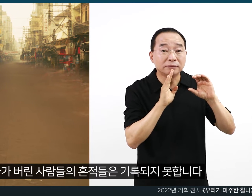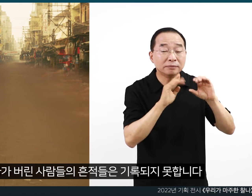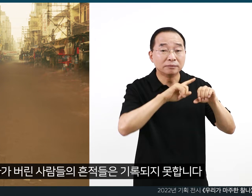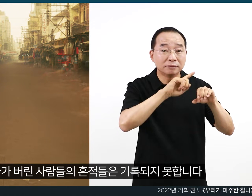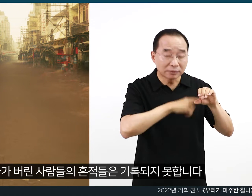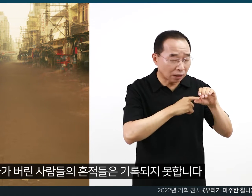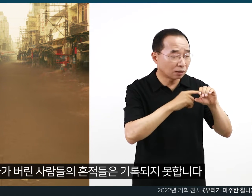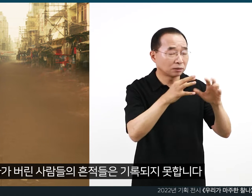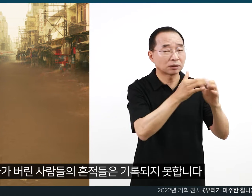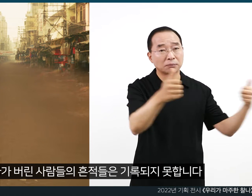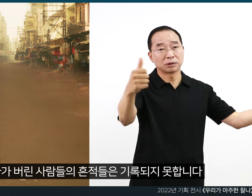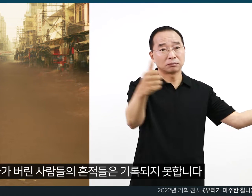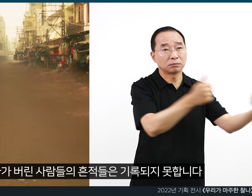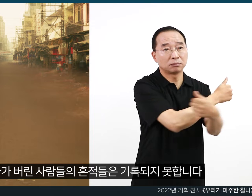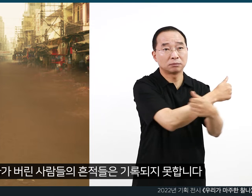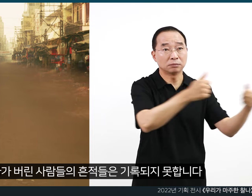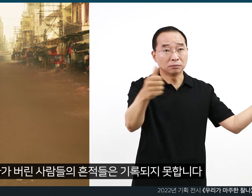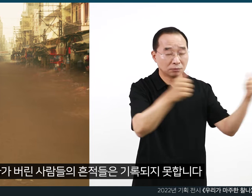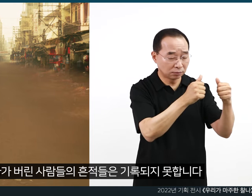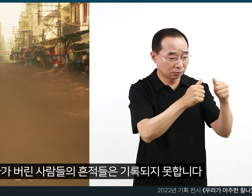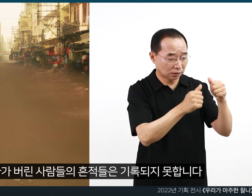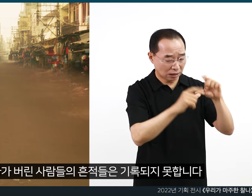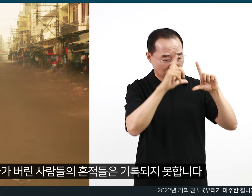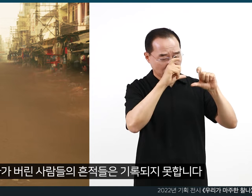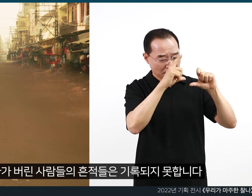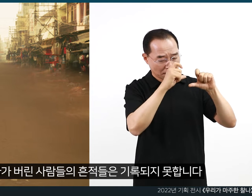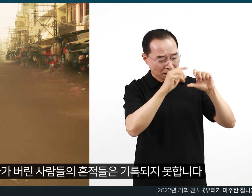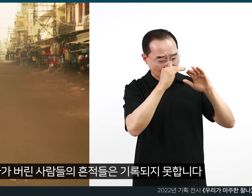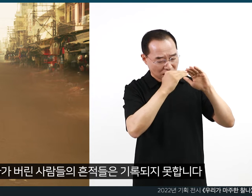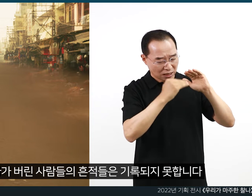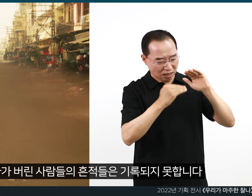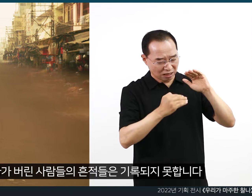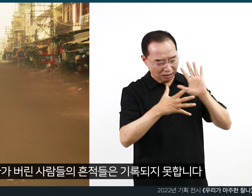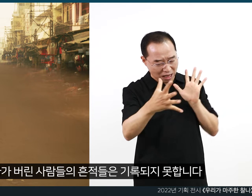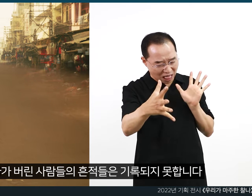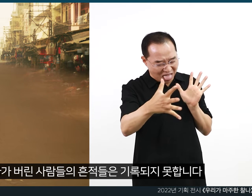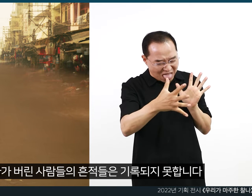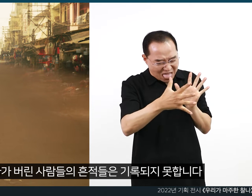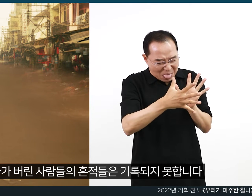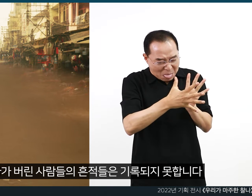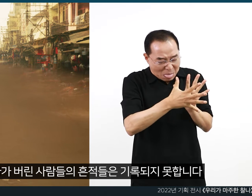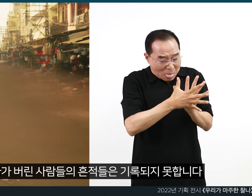빠르게 지나가 버린 사람들의 흔적들은 기록되지 못합니다.